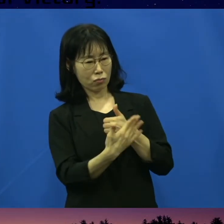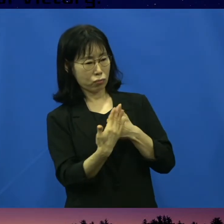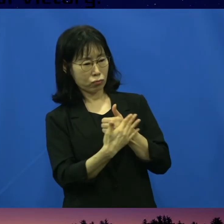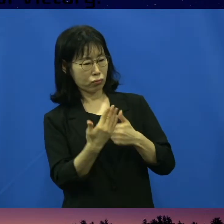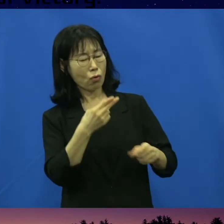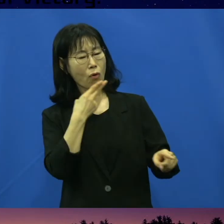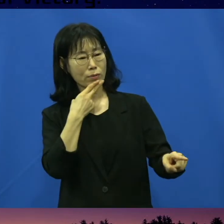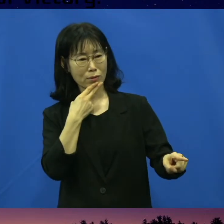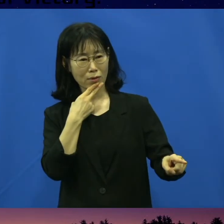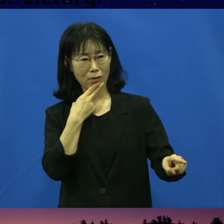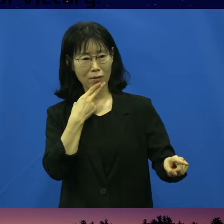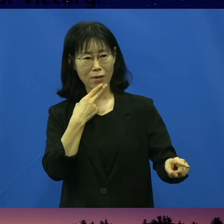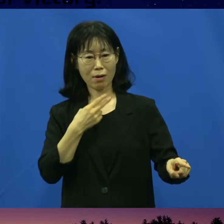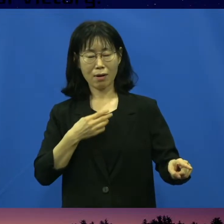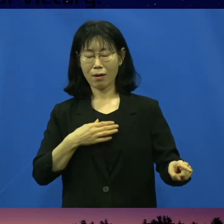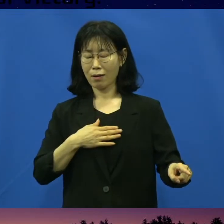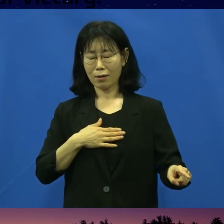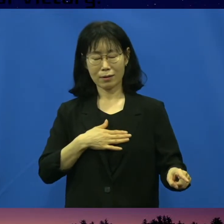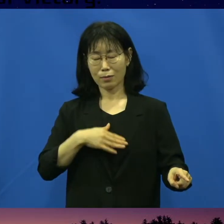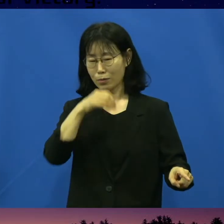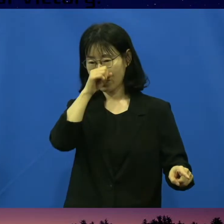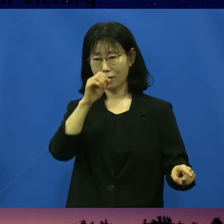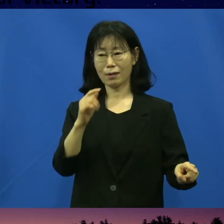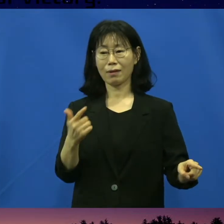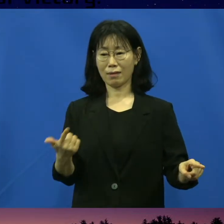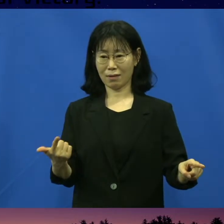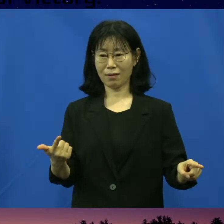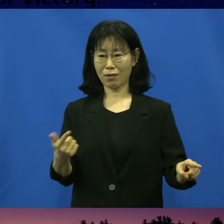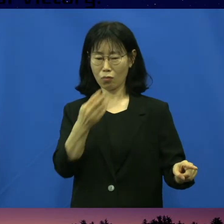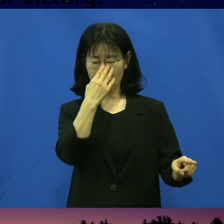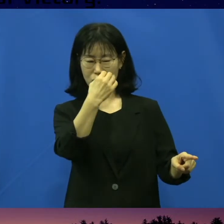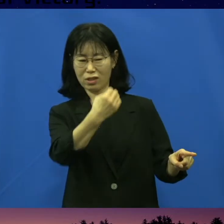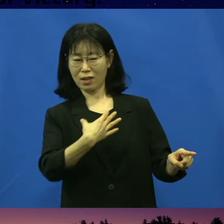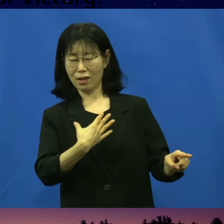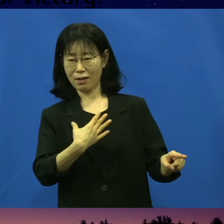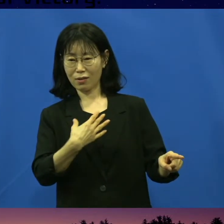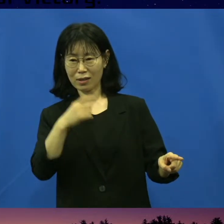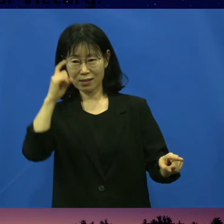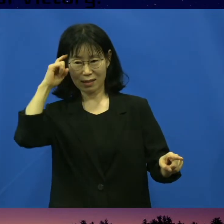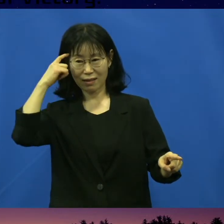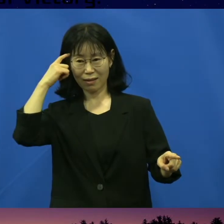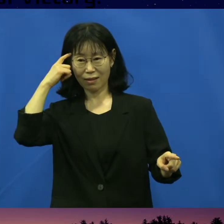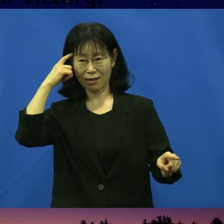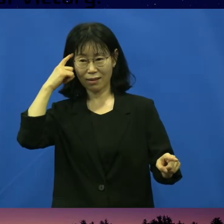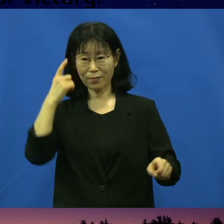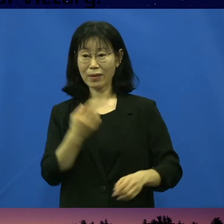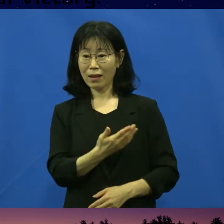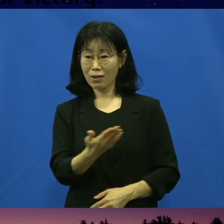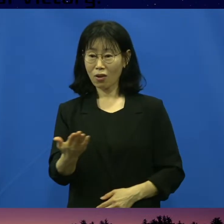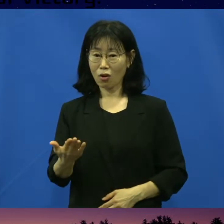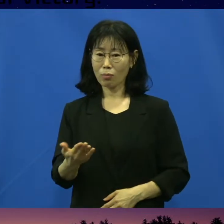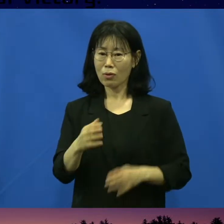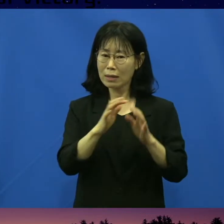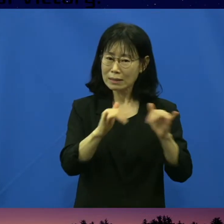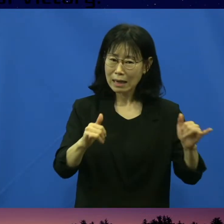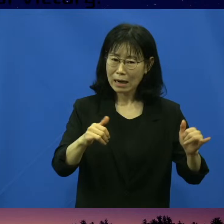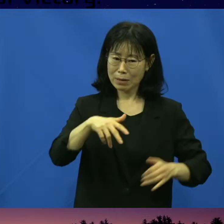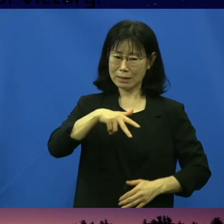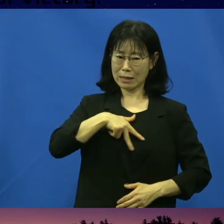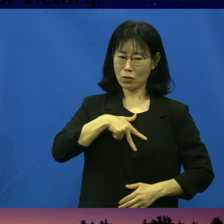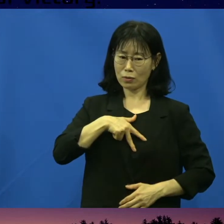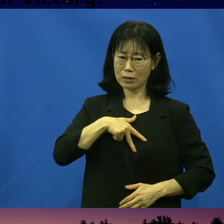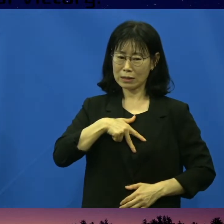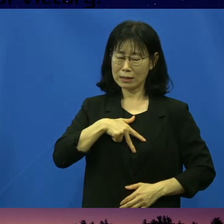걸맞는 대우를 하라는 거예요. 근데 여러분 보십시오. 이걸 보면 뭘 좋아해요? 사람이요. 곧 죽어도 자존심은 안 죽어.